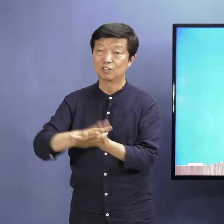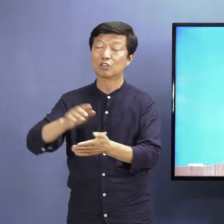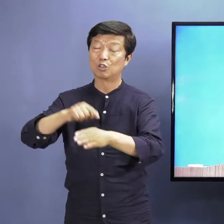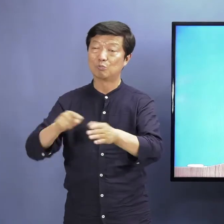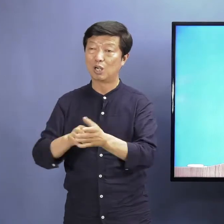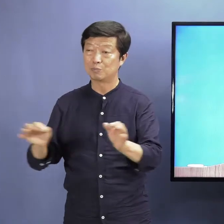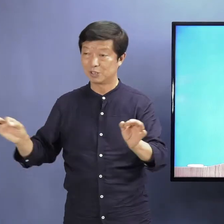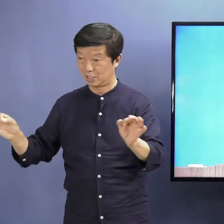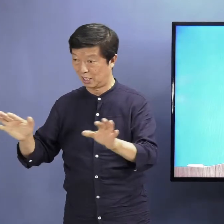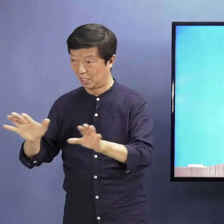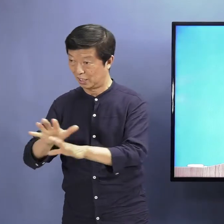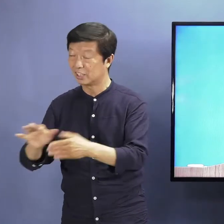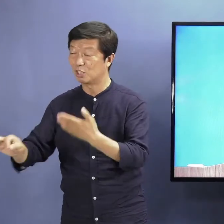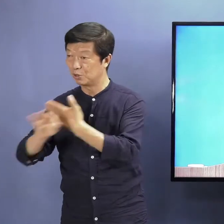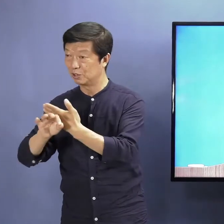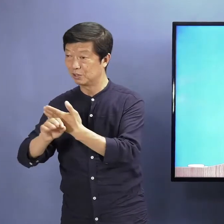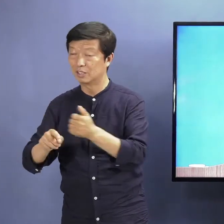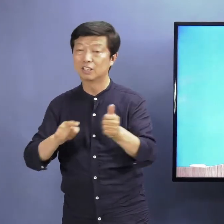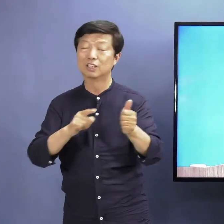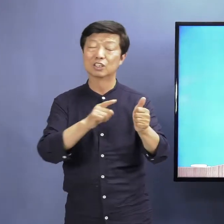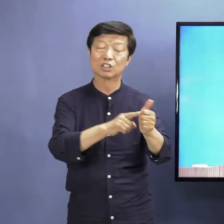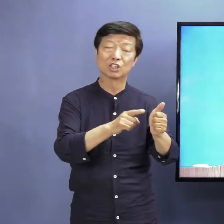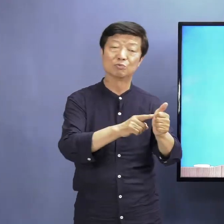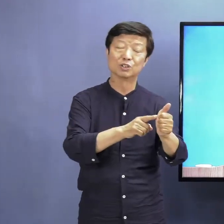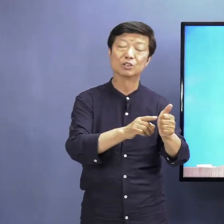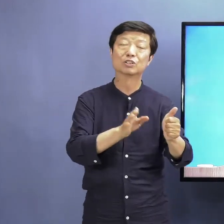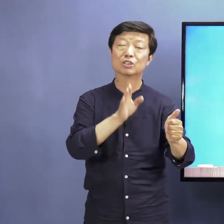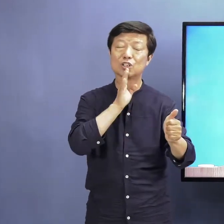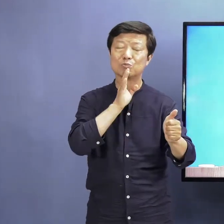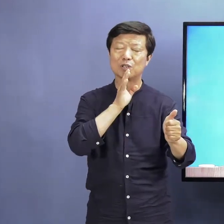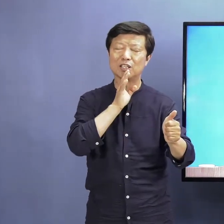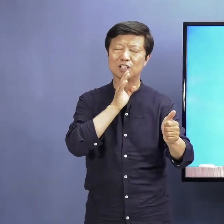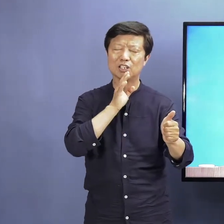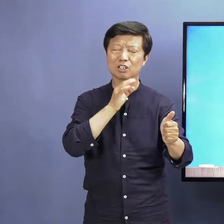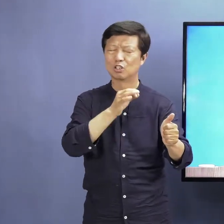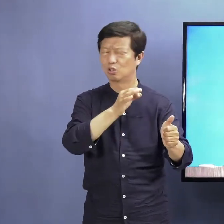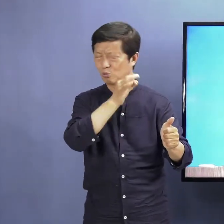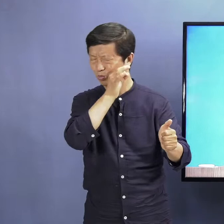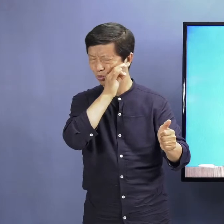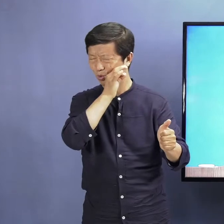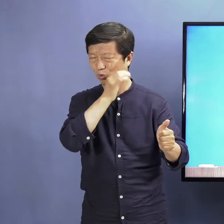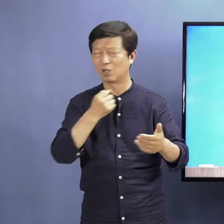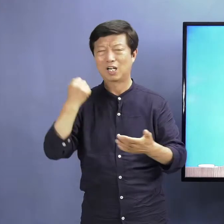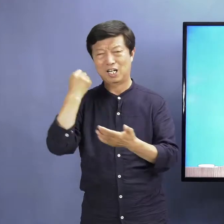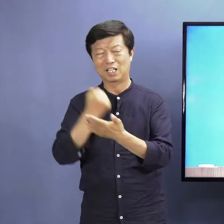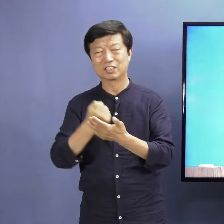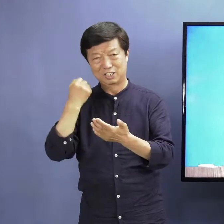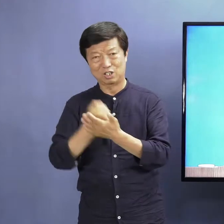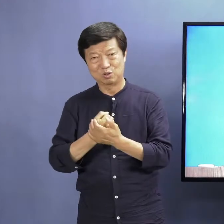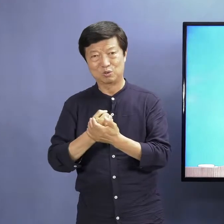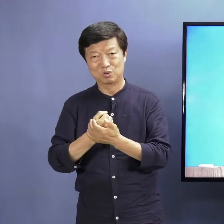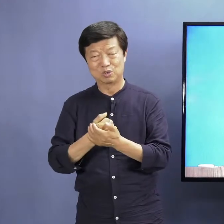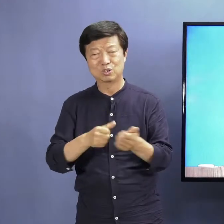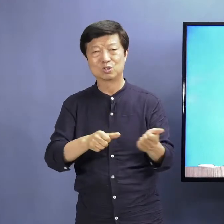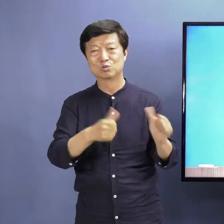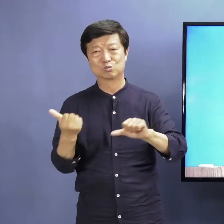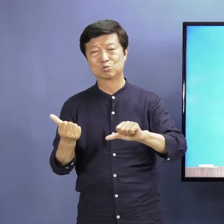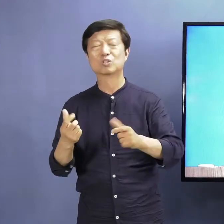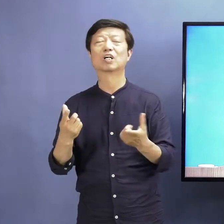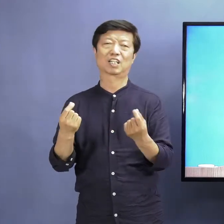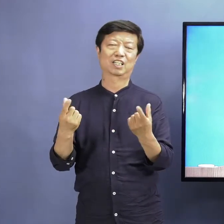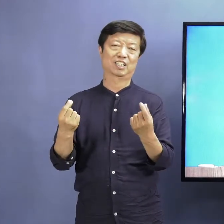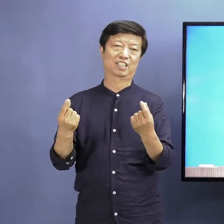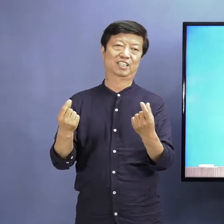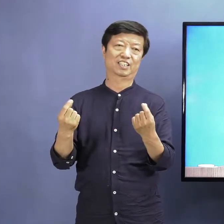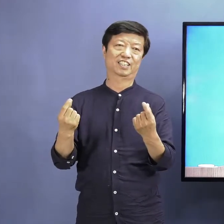신앙은요 정말 그 신앙인은 정말 추하고 안쓰럽고 사실은 죽은 것이다 라고 봐야